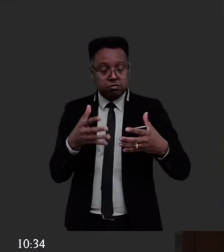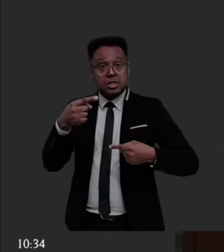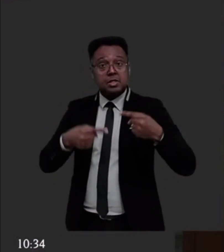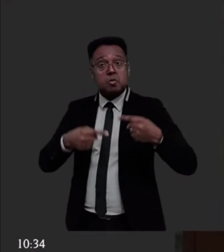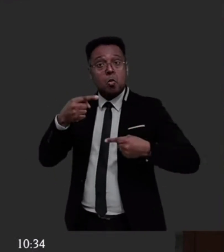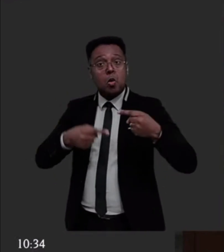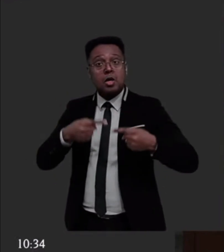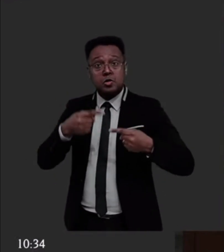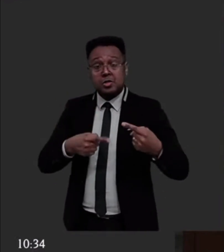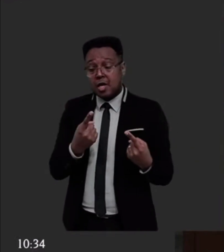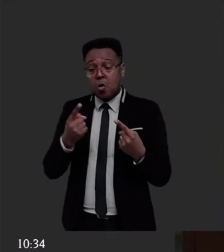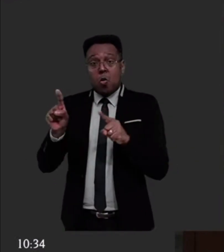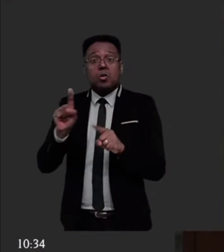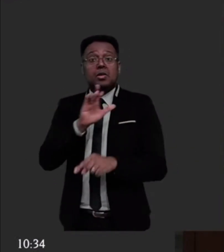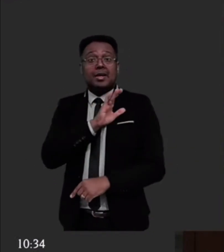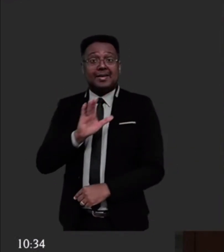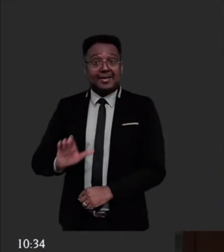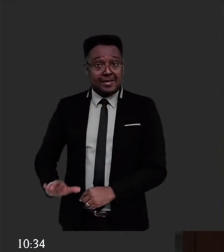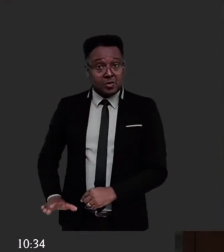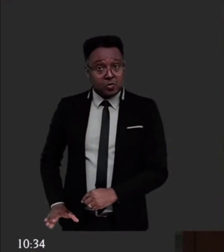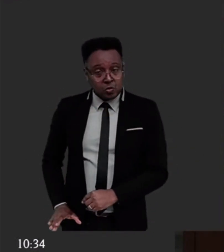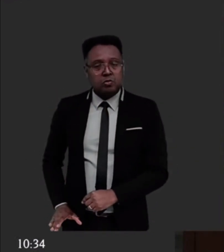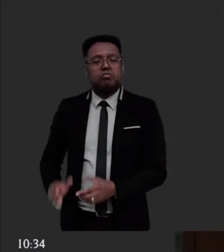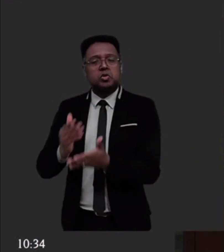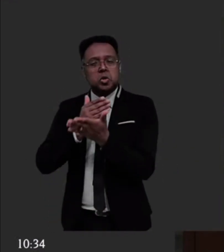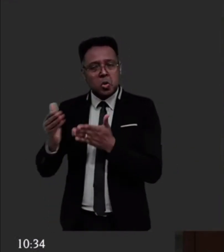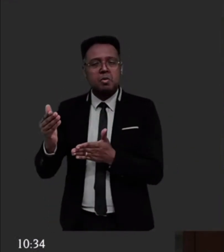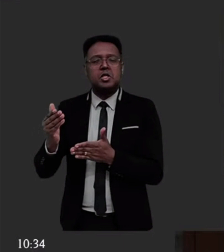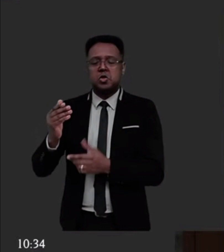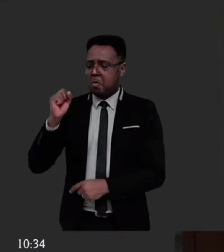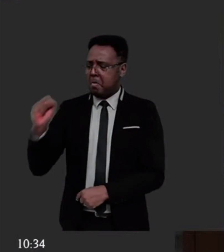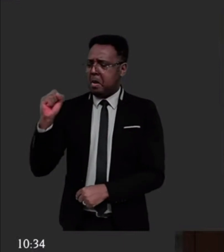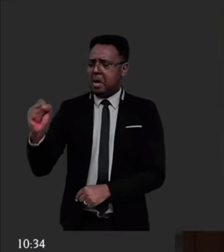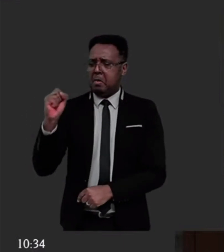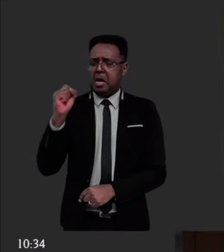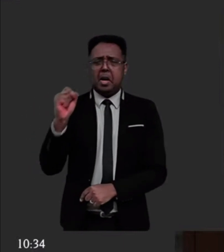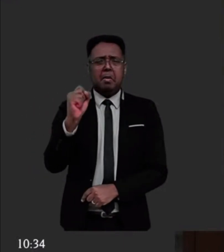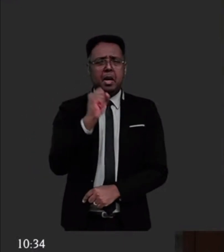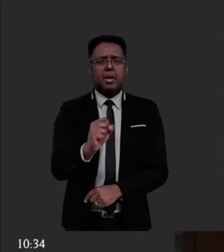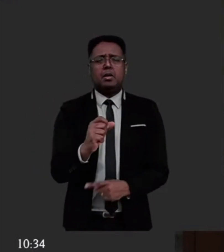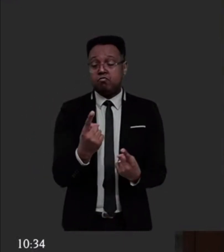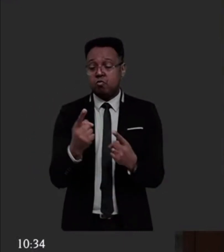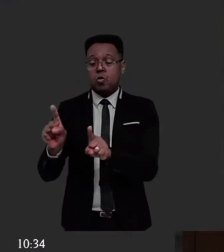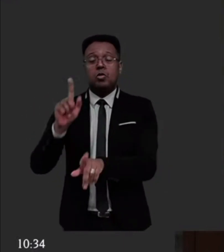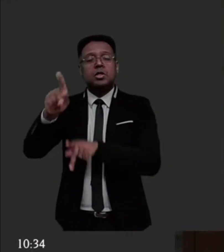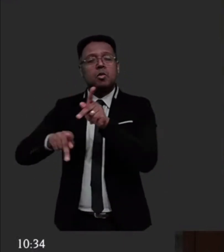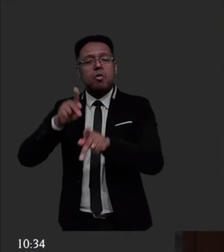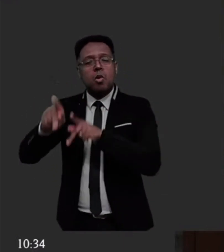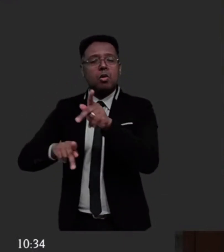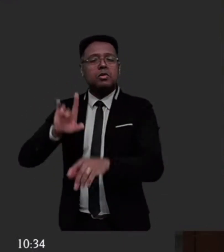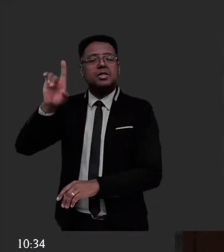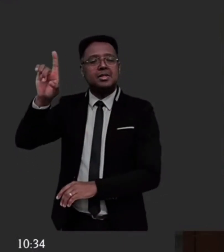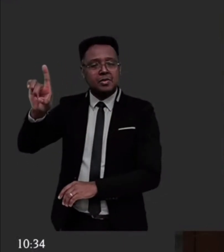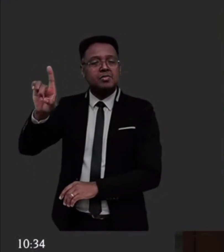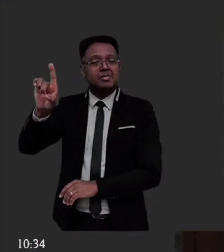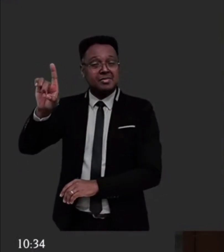existiu, muitas mortes, muitas execuções por conta do cristianismo